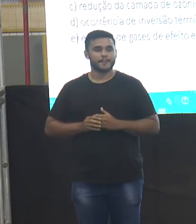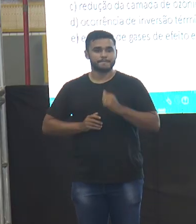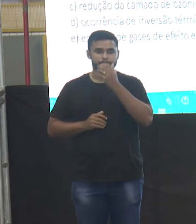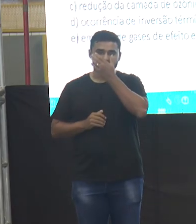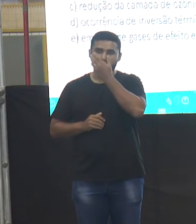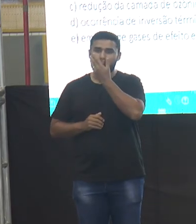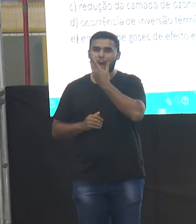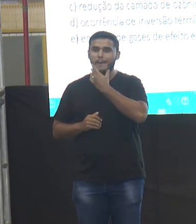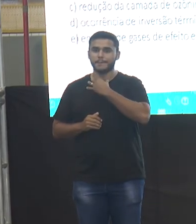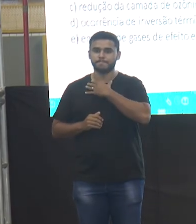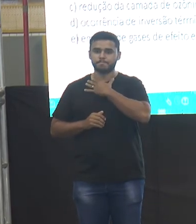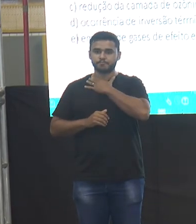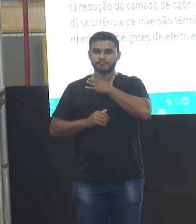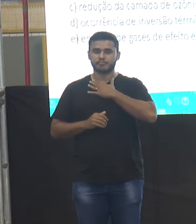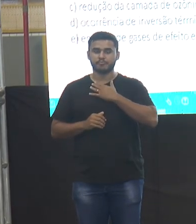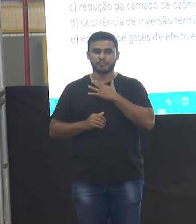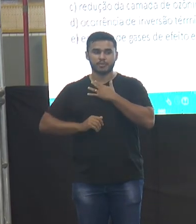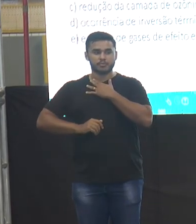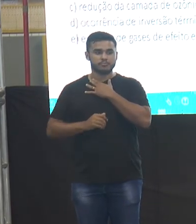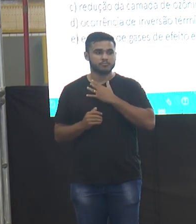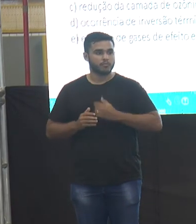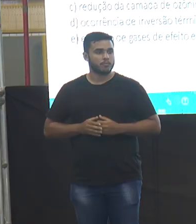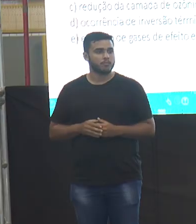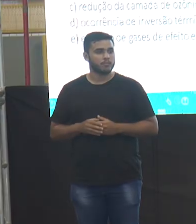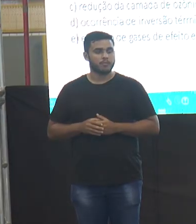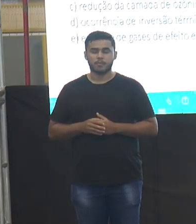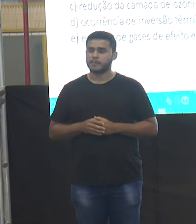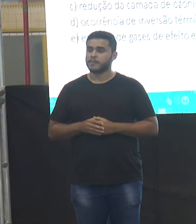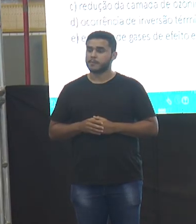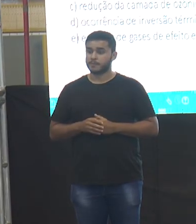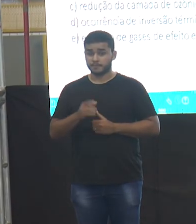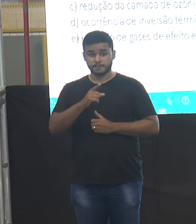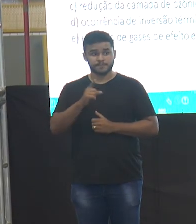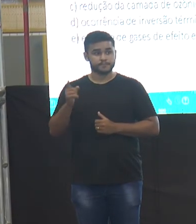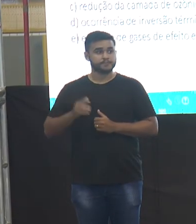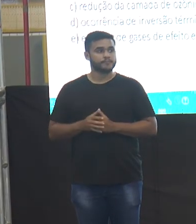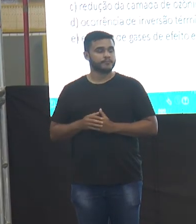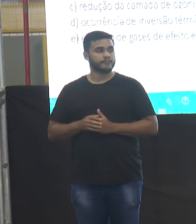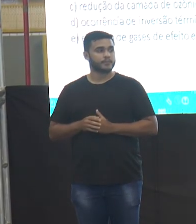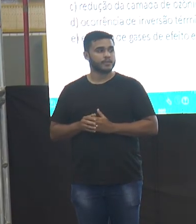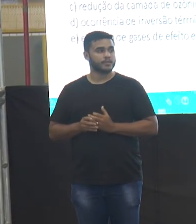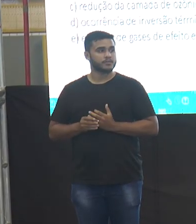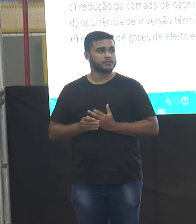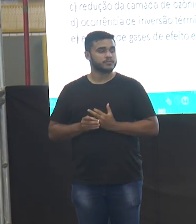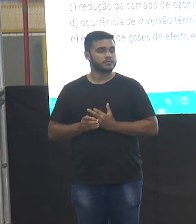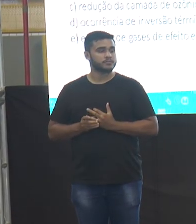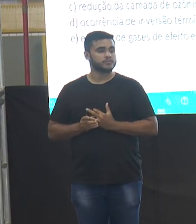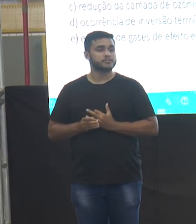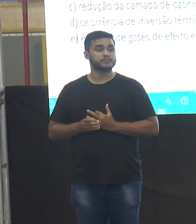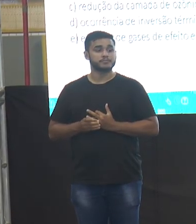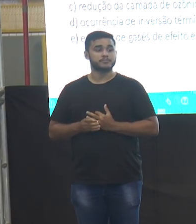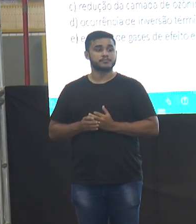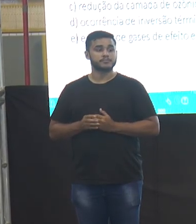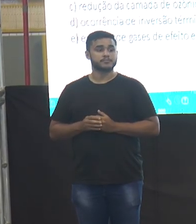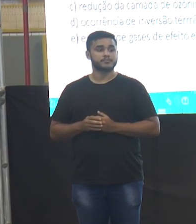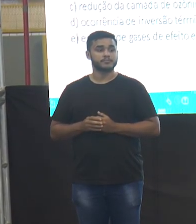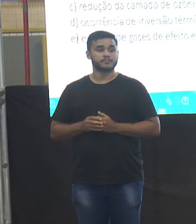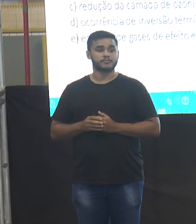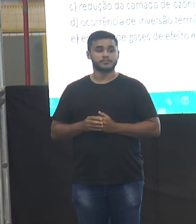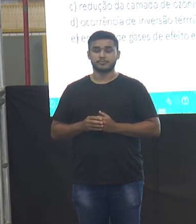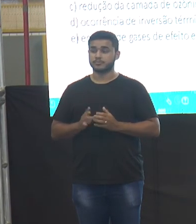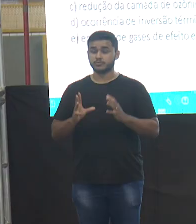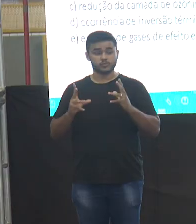logo, junto com vocês. Vocês vão me dizer uma coisa, todos, por